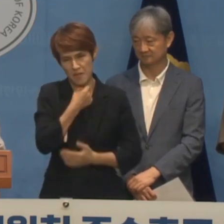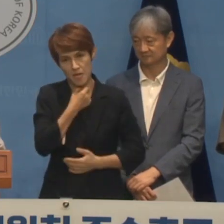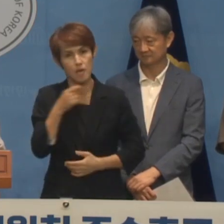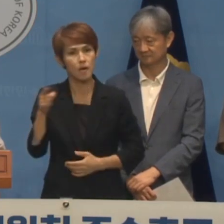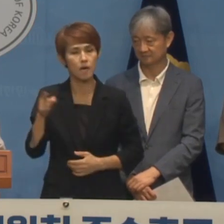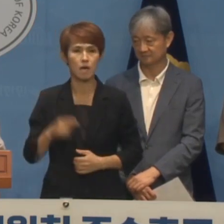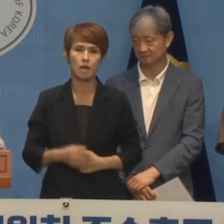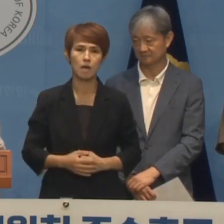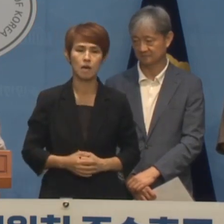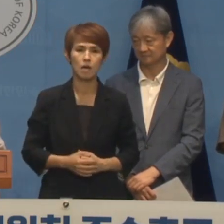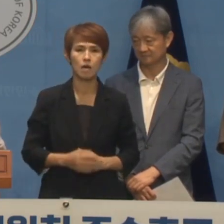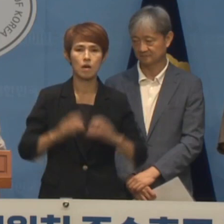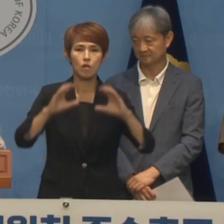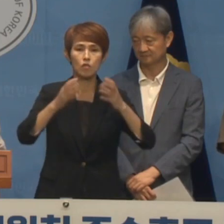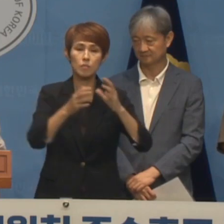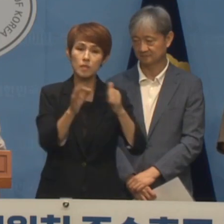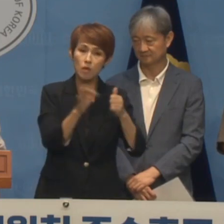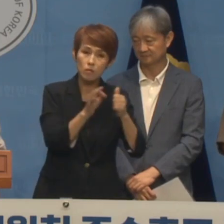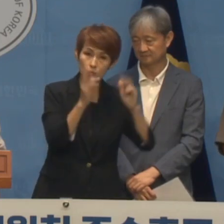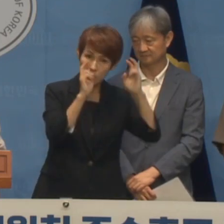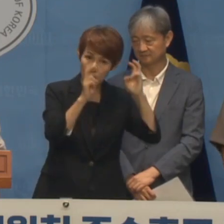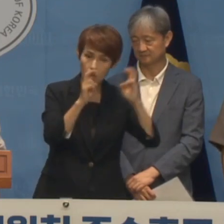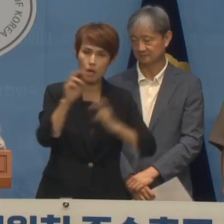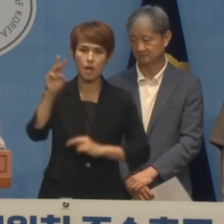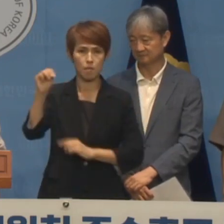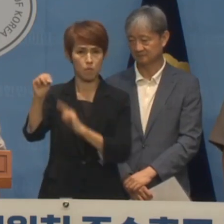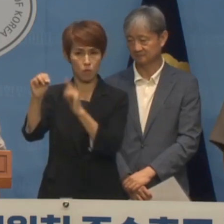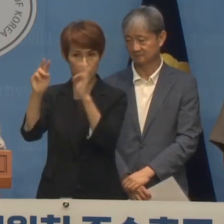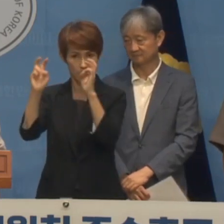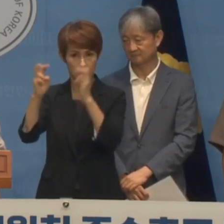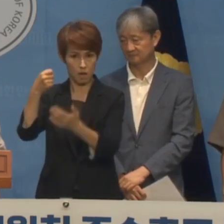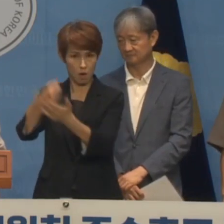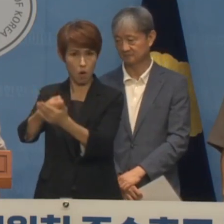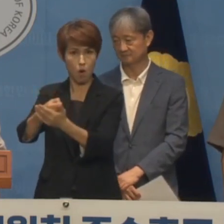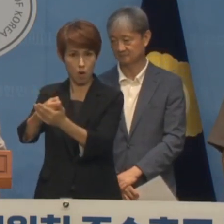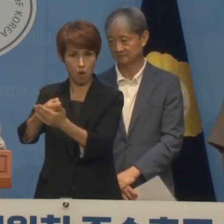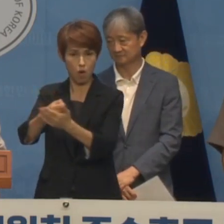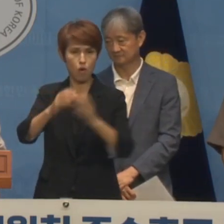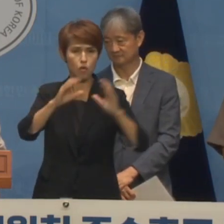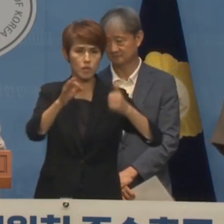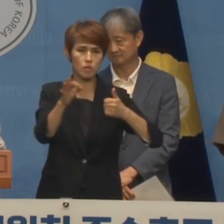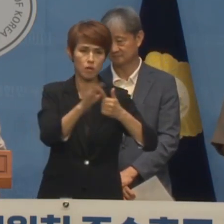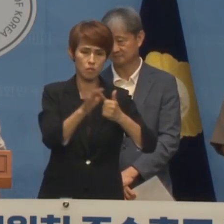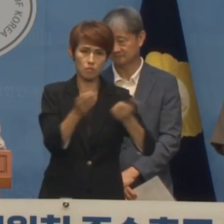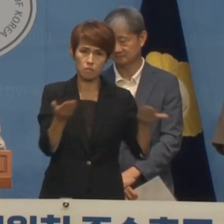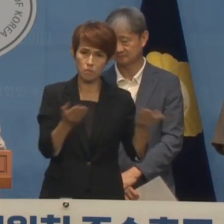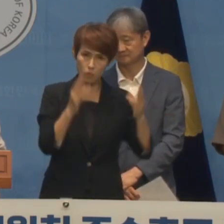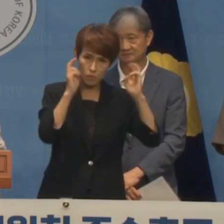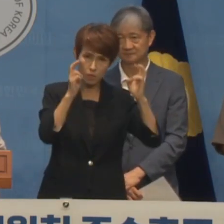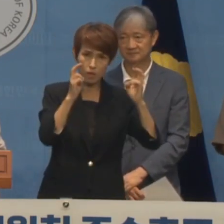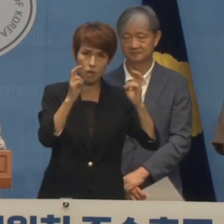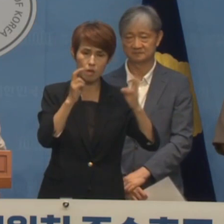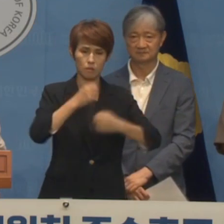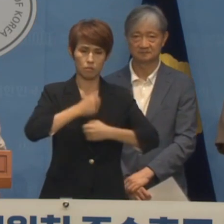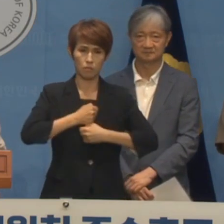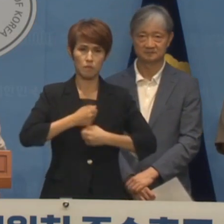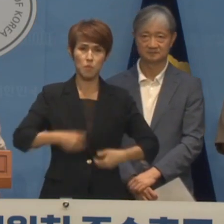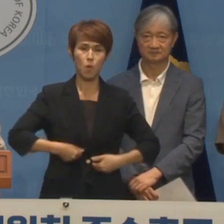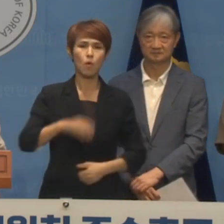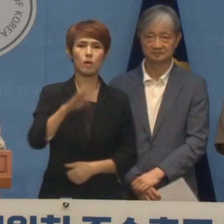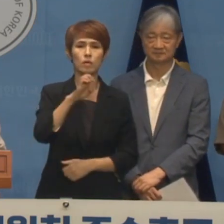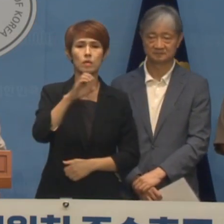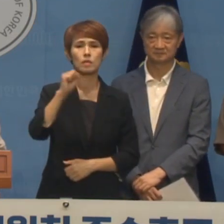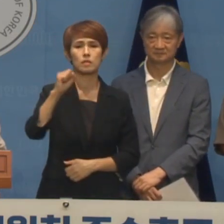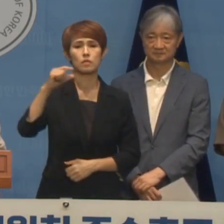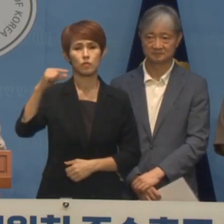뿐입니다. 국민연금이 MBK 파트너스를 선정한 것은 국민연금이 지켜야 할 책무, 특히 ESG